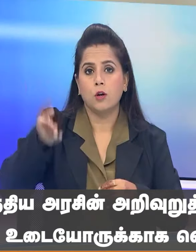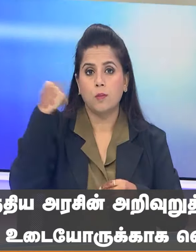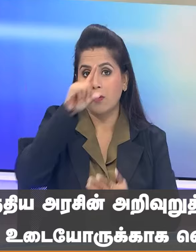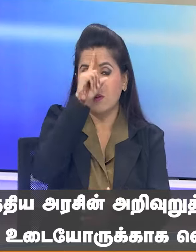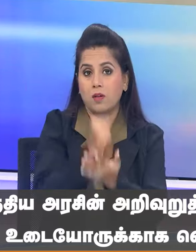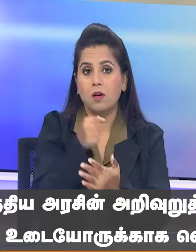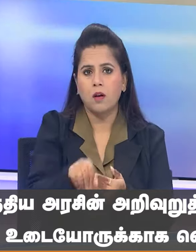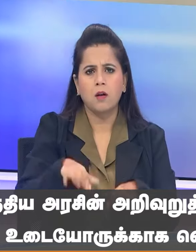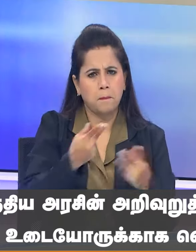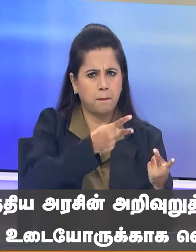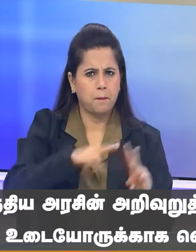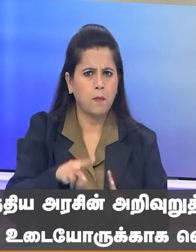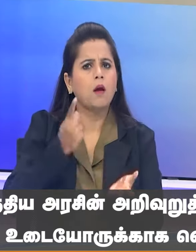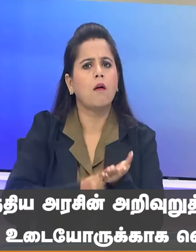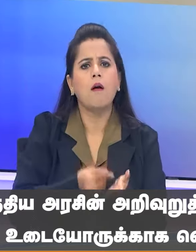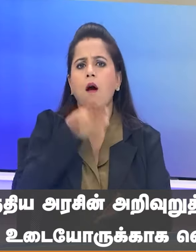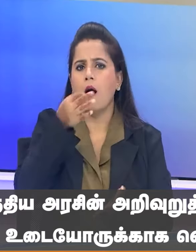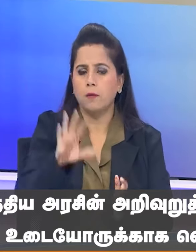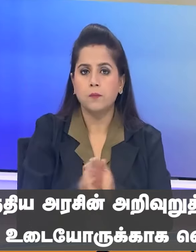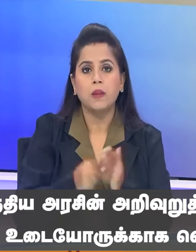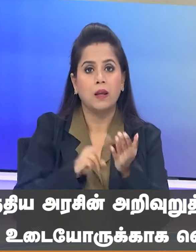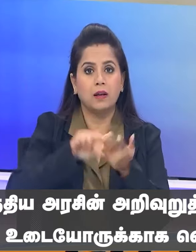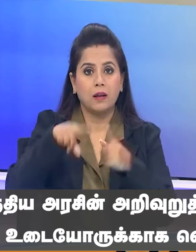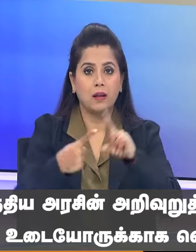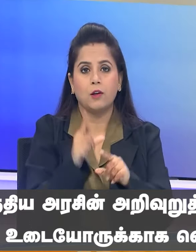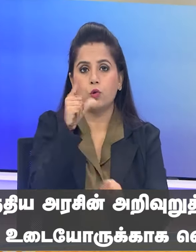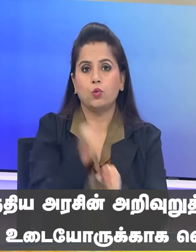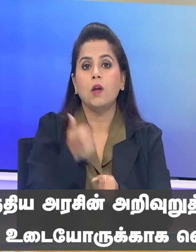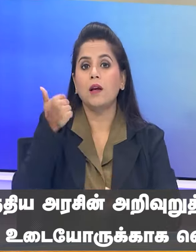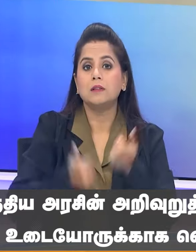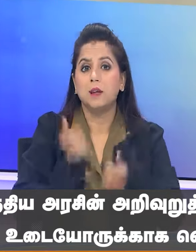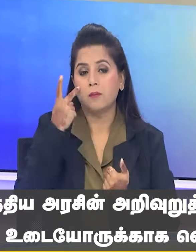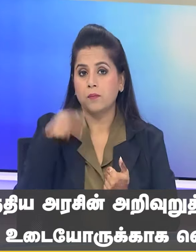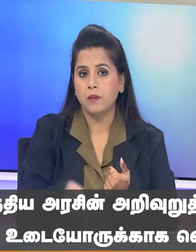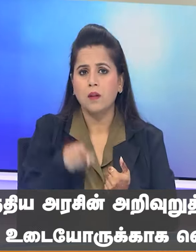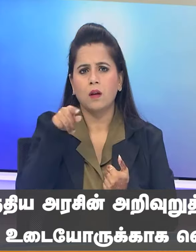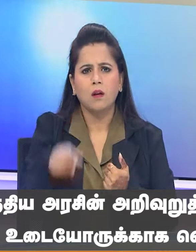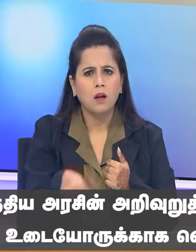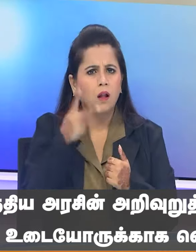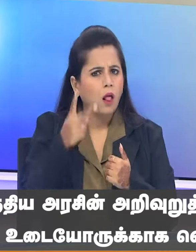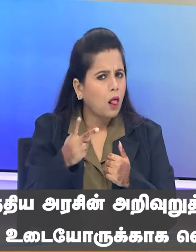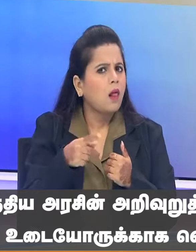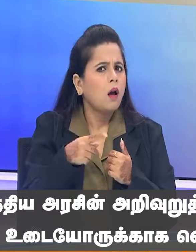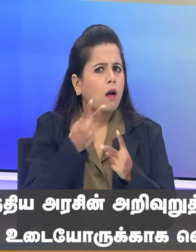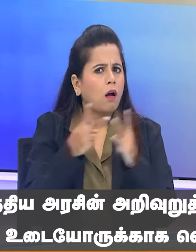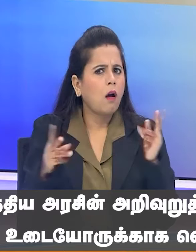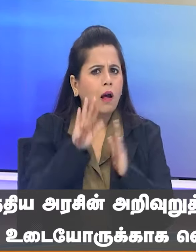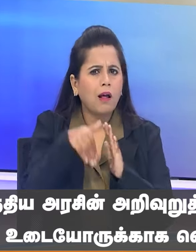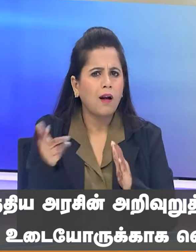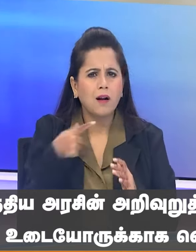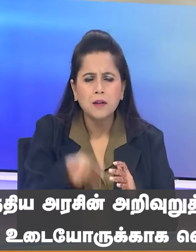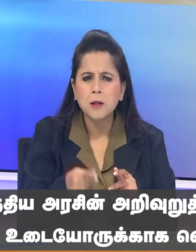फैसले को पलटने की मांग की गई है जिसमें नीट यूजी परीक्षा के दौरान अनियमितताओं में दावों में कोई दम नहीं